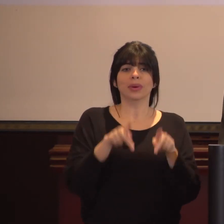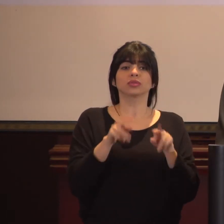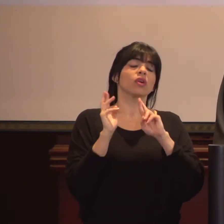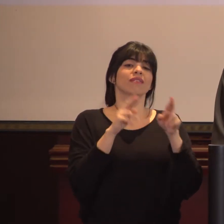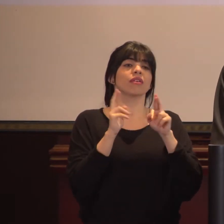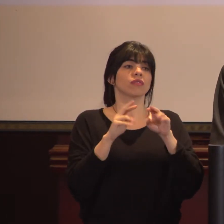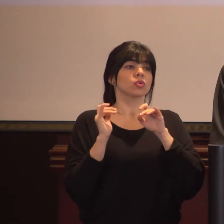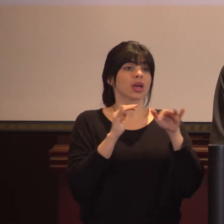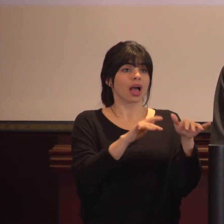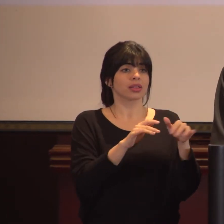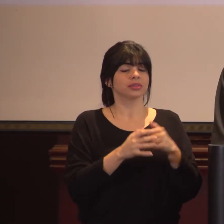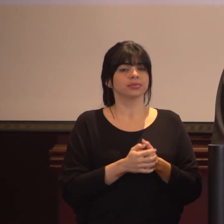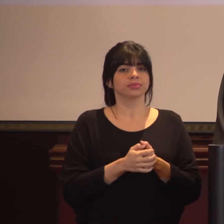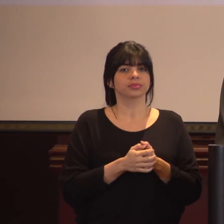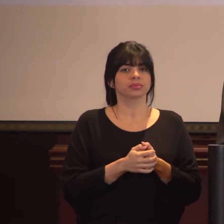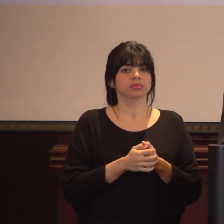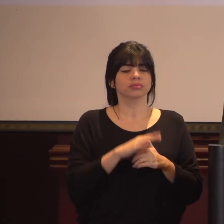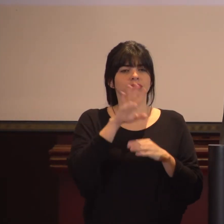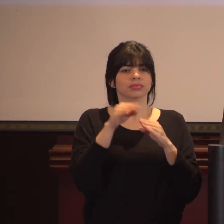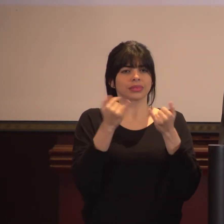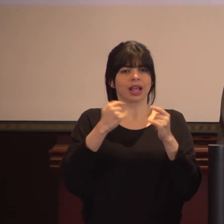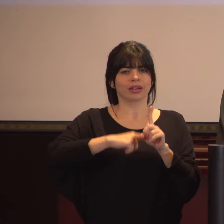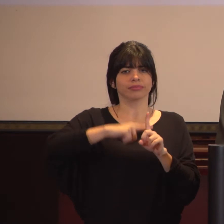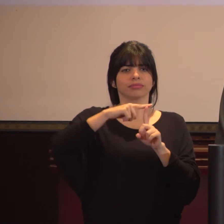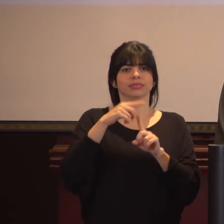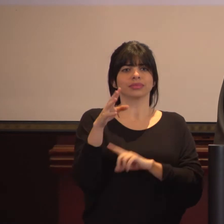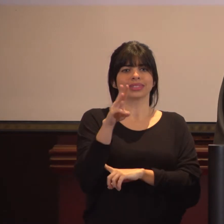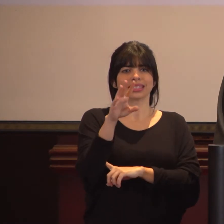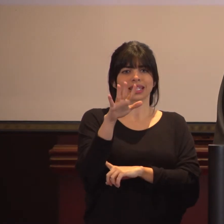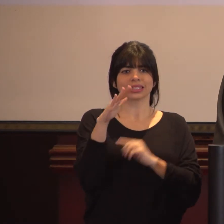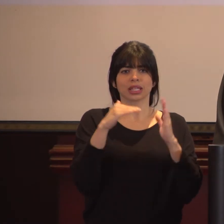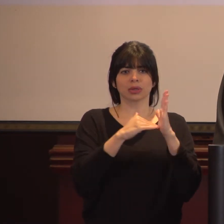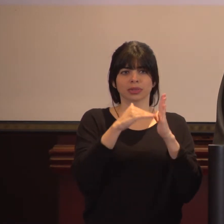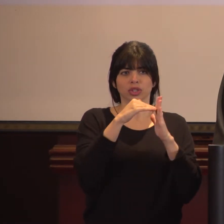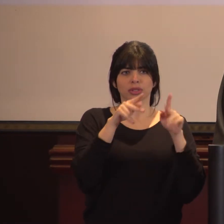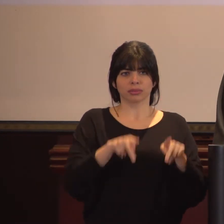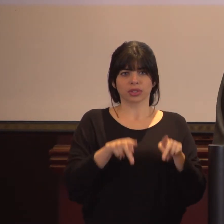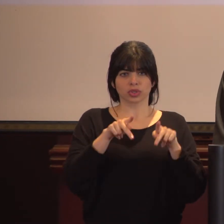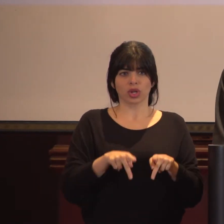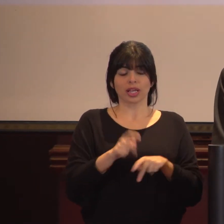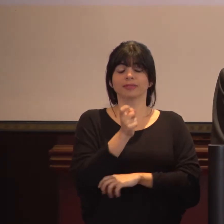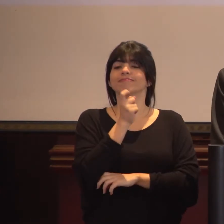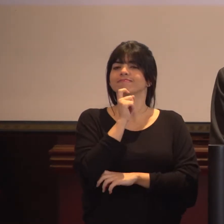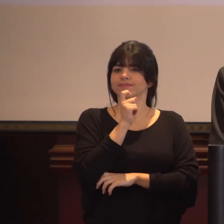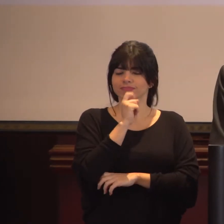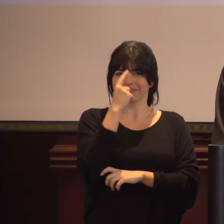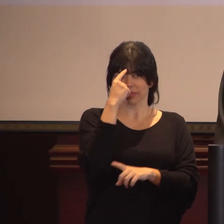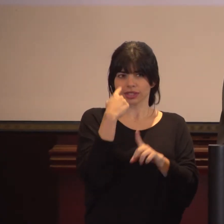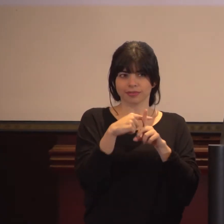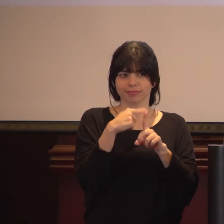refugiadas y desplazadas alcanzado 65 millones es difícil ser